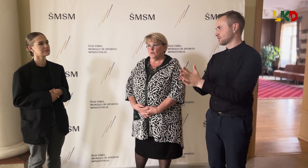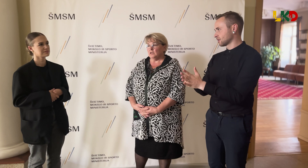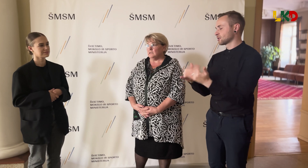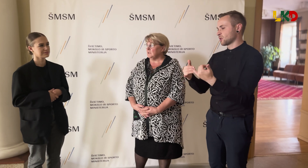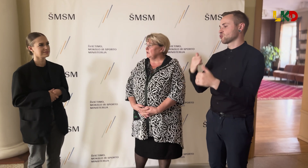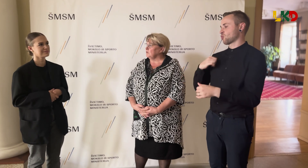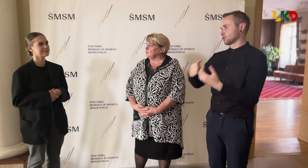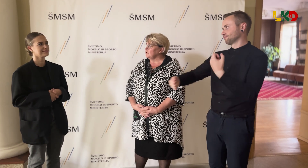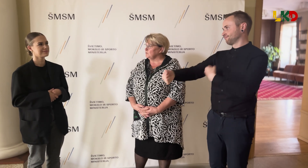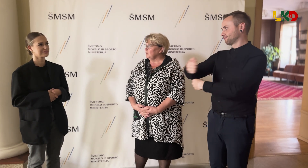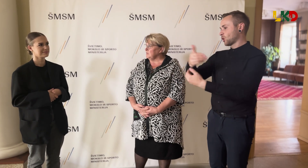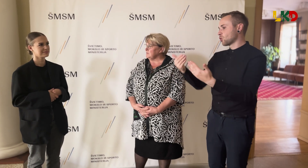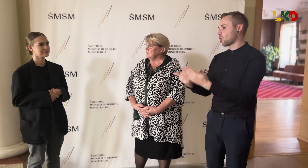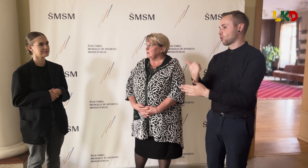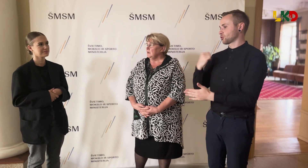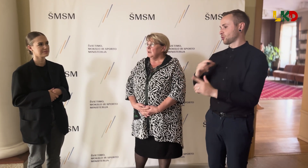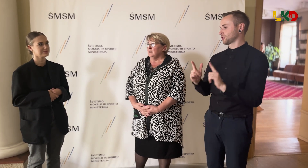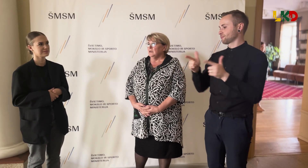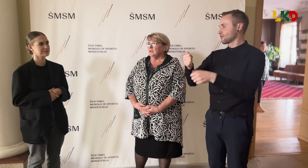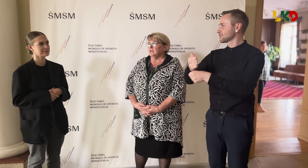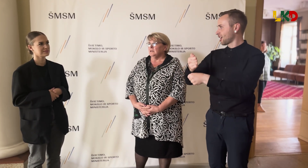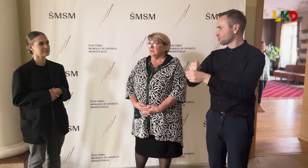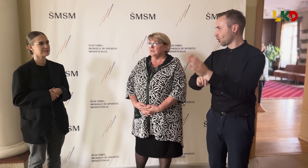keičiasi žmonės, atėjo nauji žmonės.